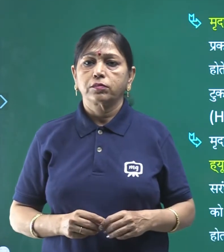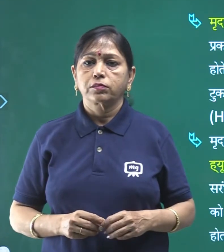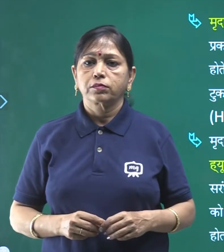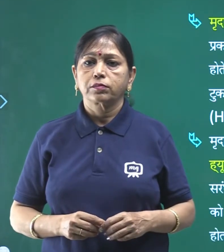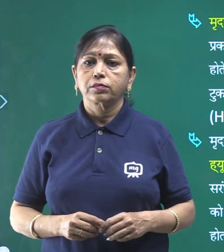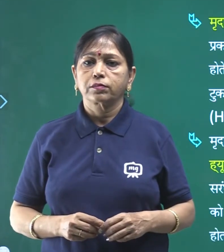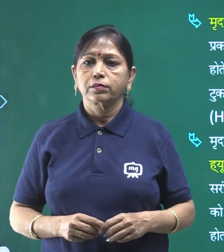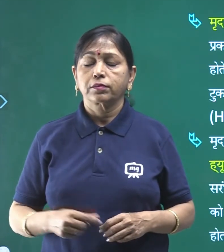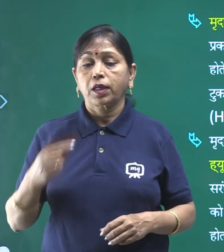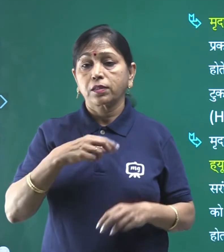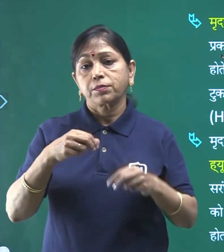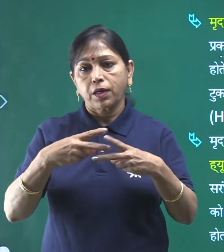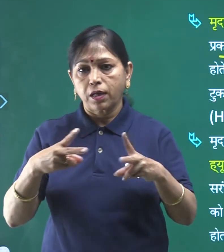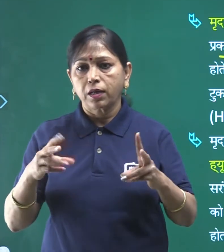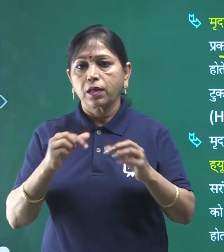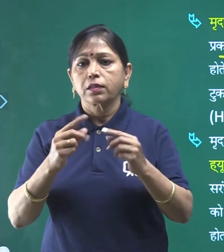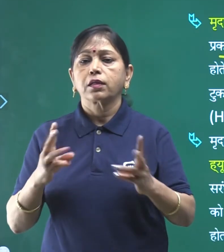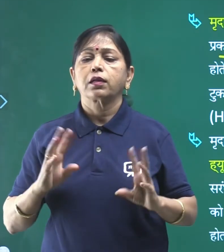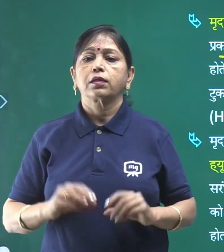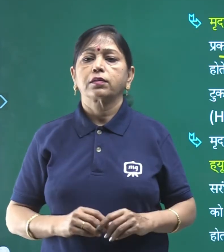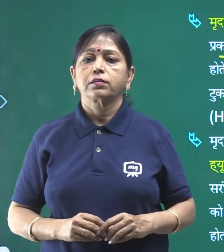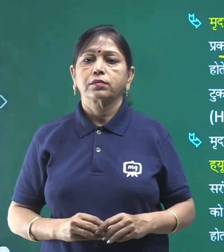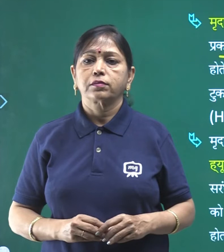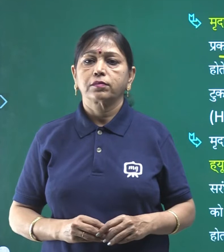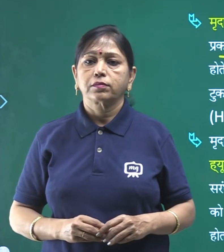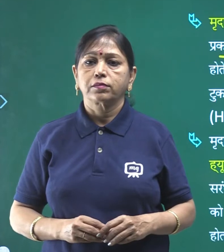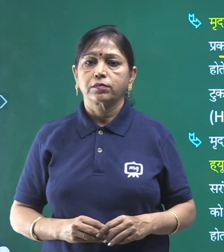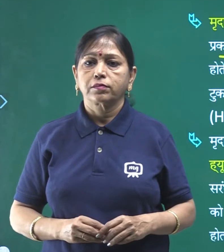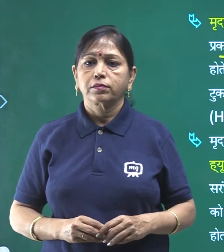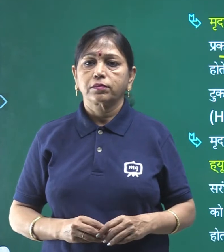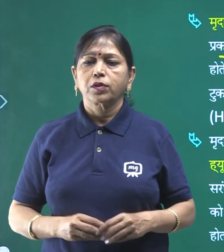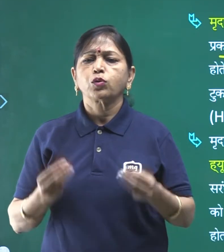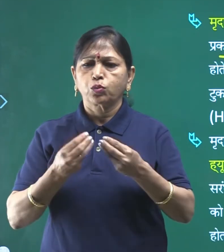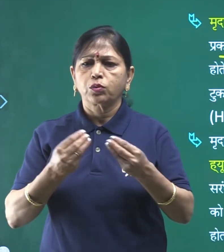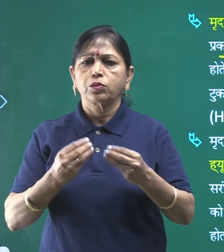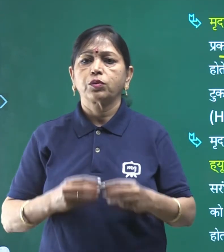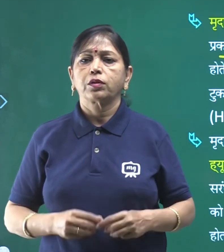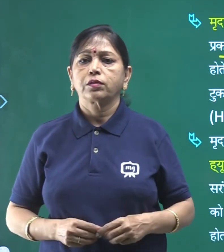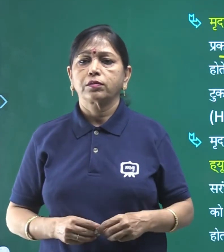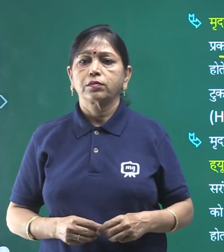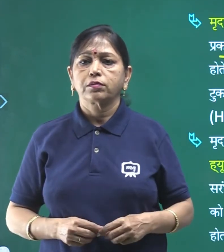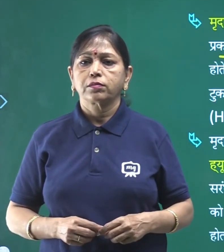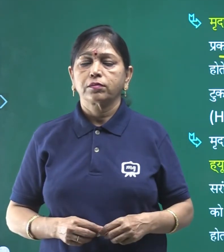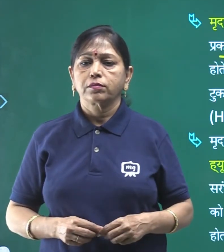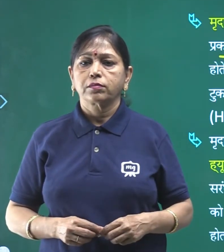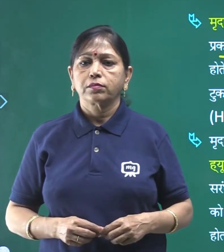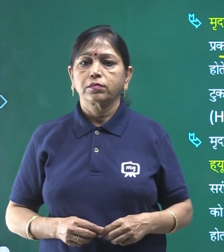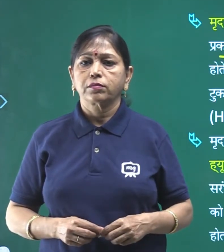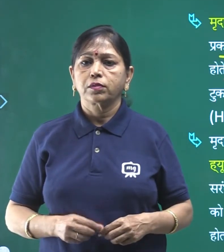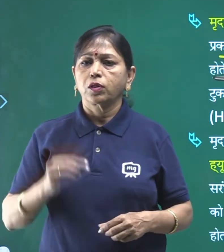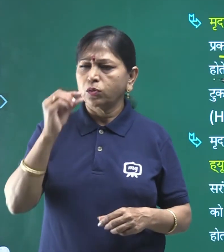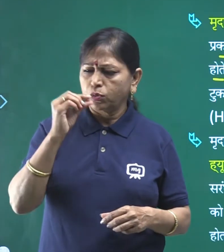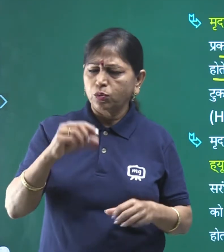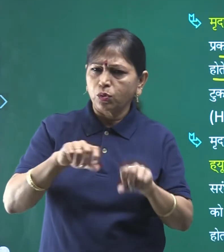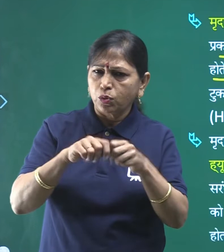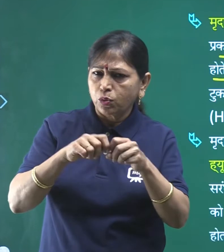मैं इसमें विभिन्न प्रकार के हैं कि थोड़े छोटे-छोटे टुकड़े मिले